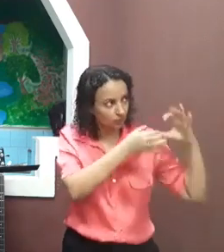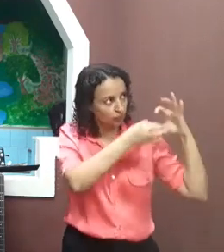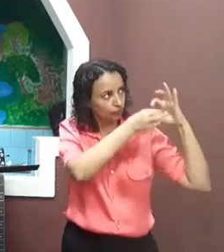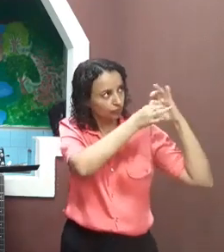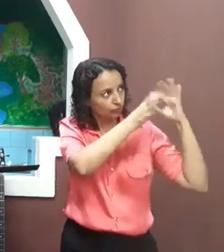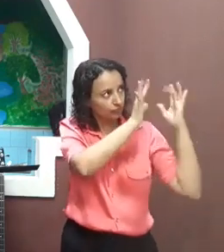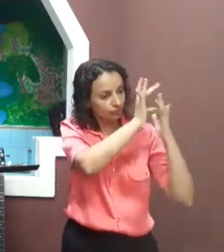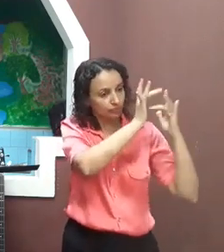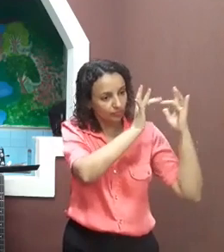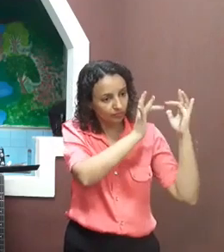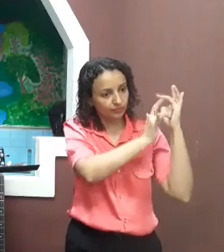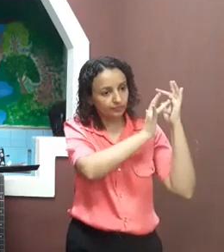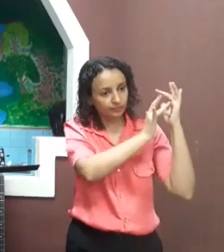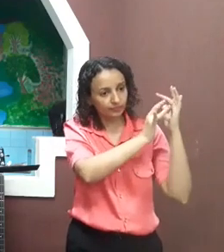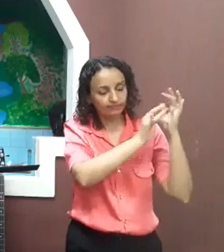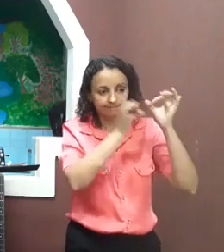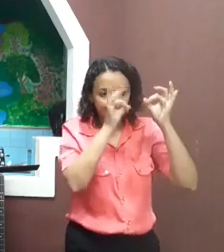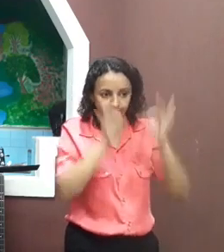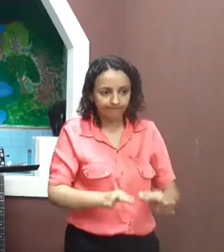Igreja de Deus.